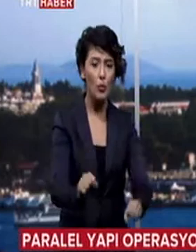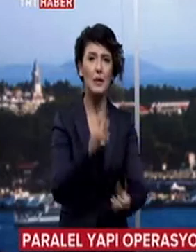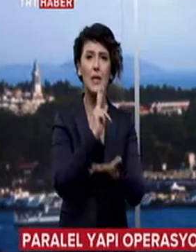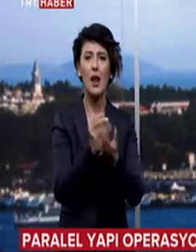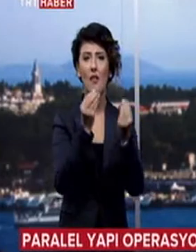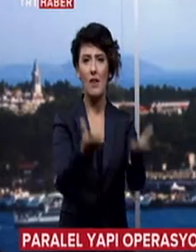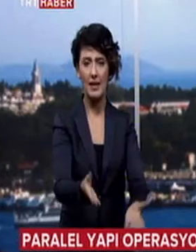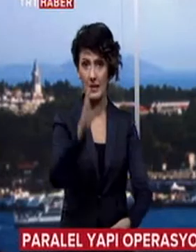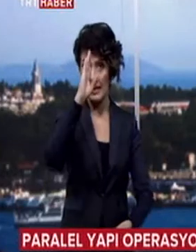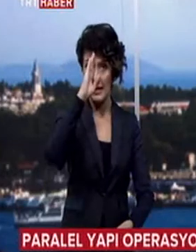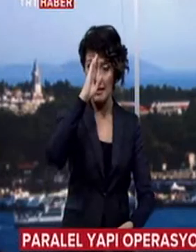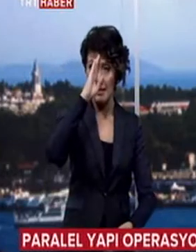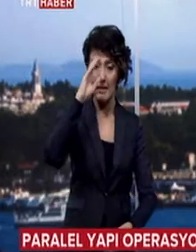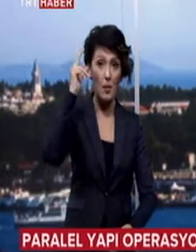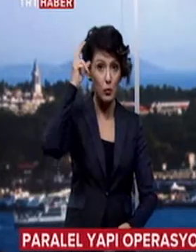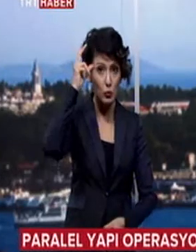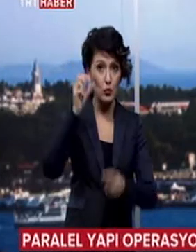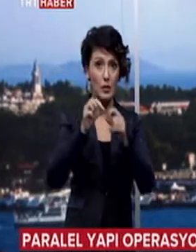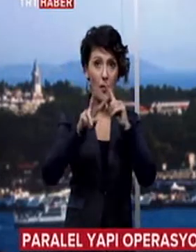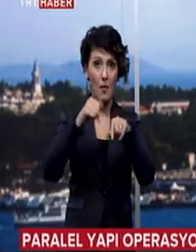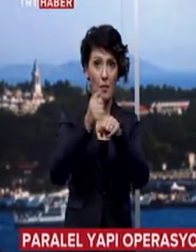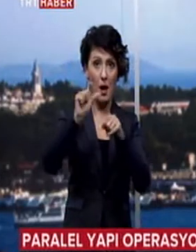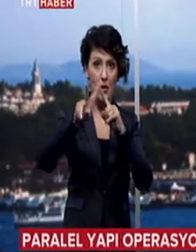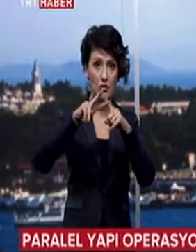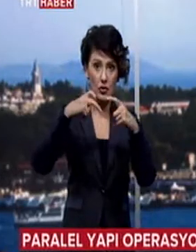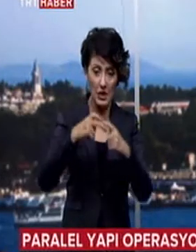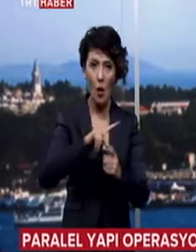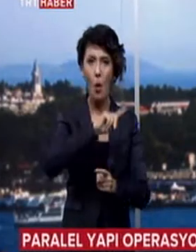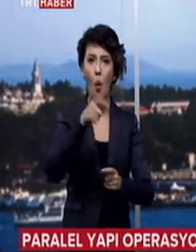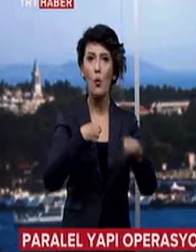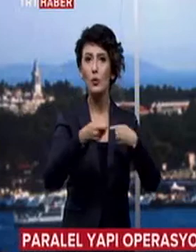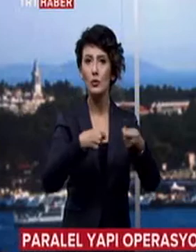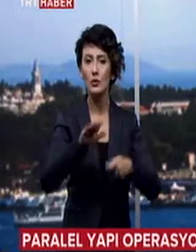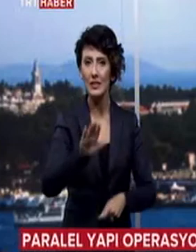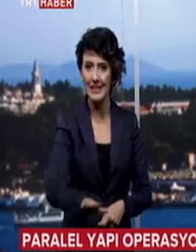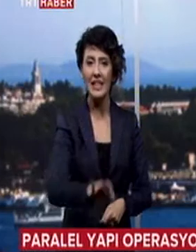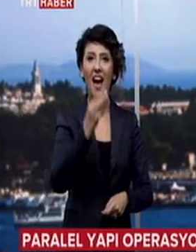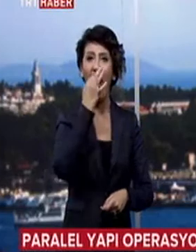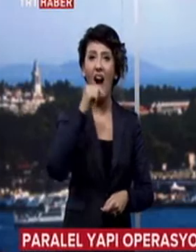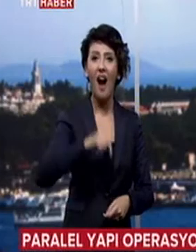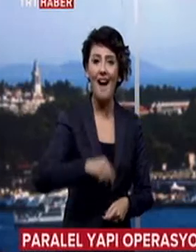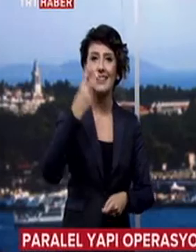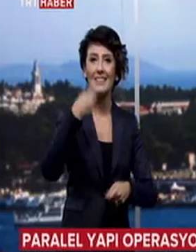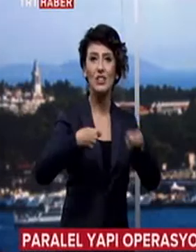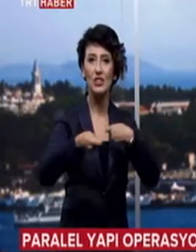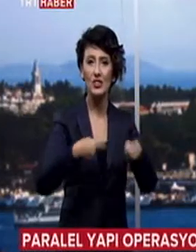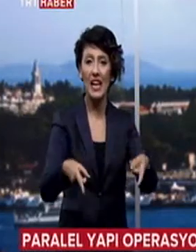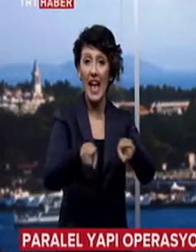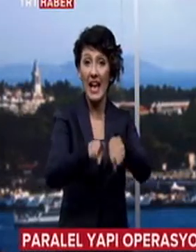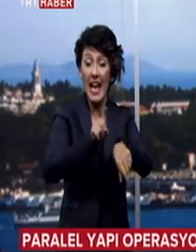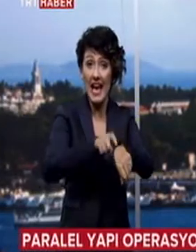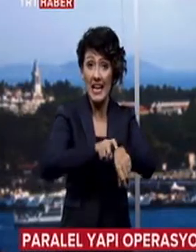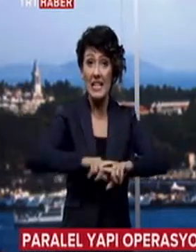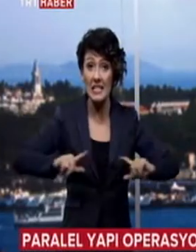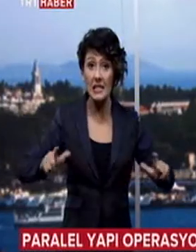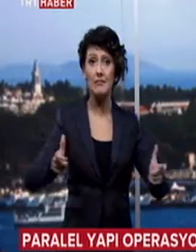verilere el konulmasına karar verdi. İstanbul, Üsküdar ve Bağcılar'daki 10 şirketle Ankara'daki